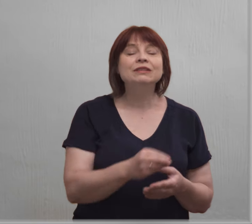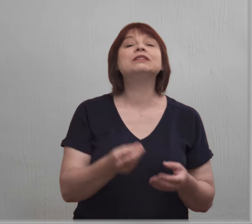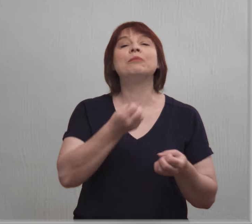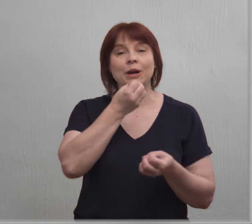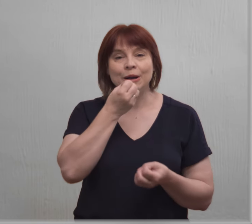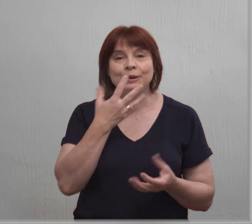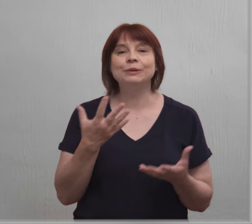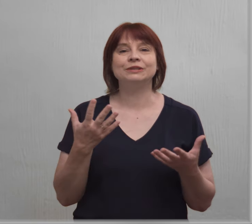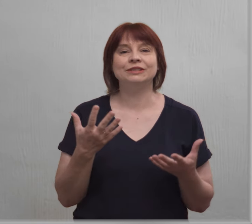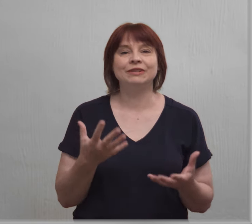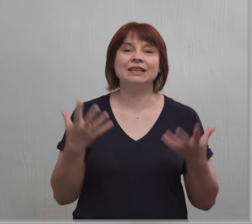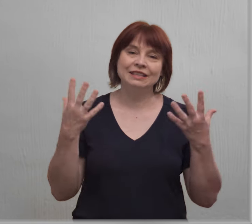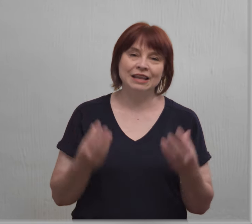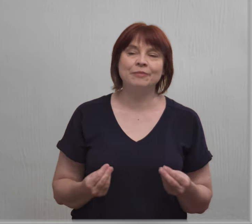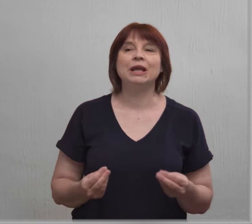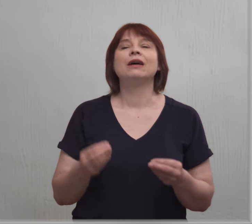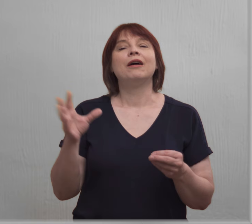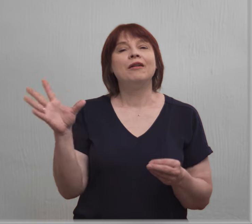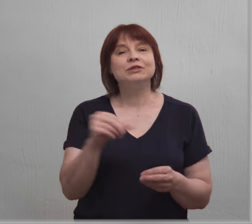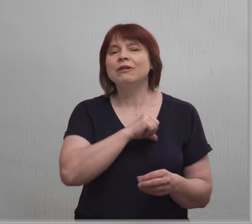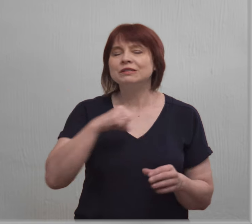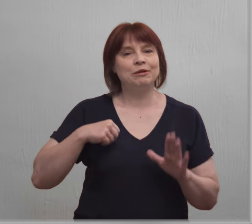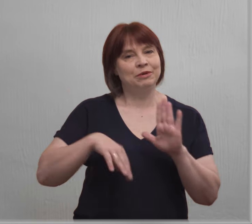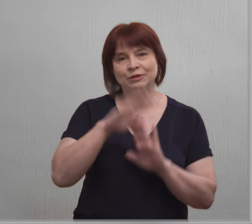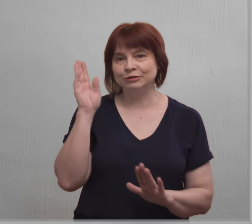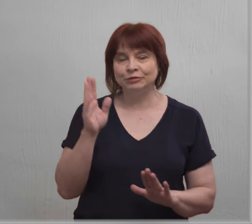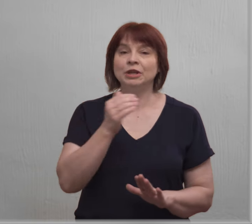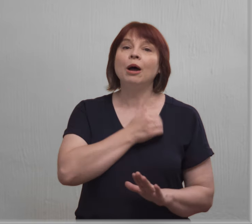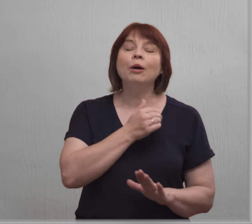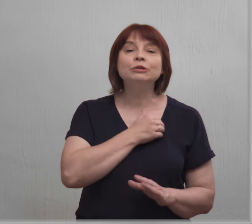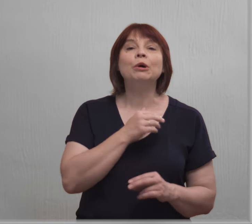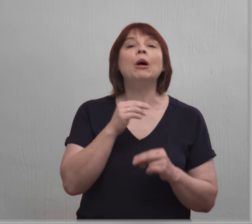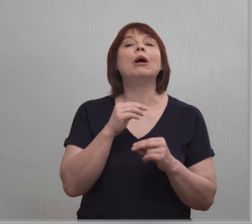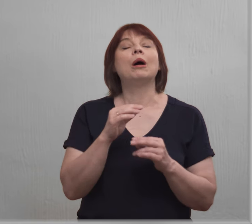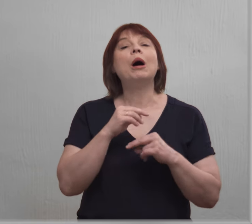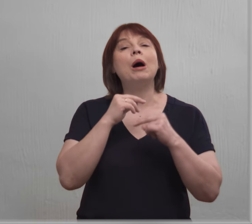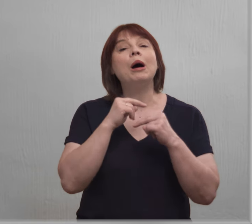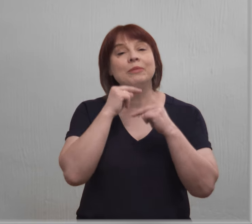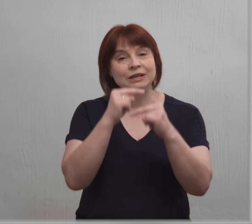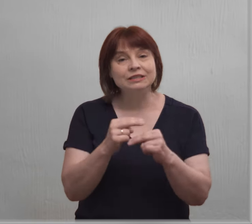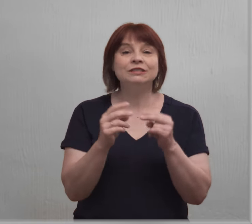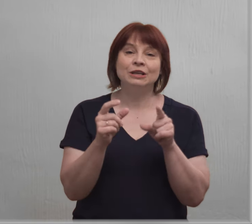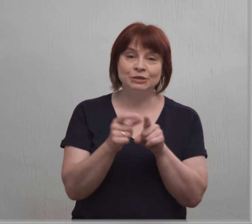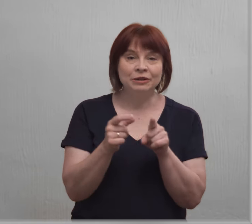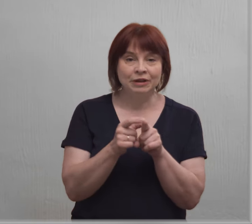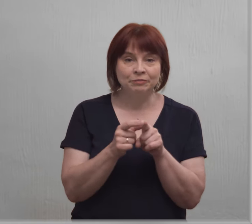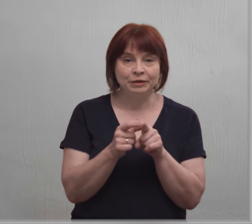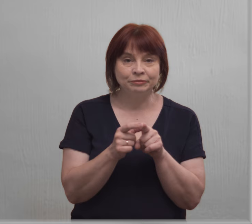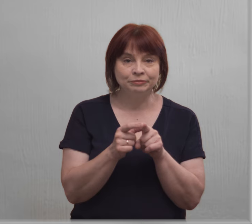хорошего дня, всего самого наилучшего. Я хотел к вам обратиться словами, которыми